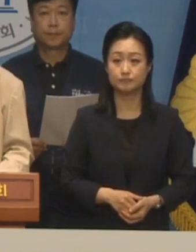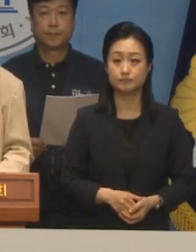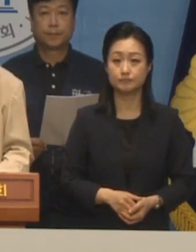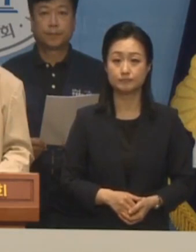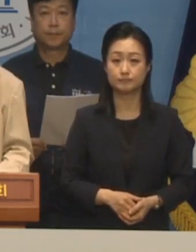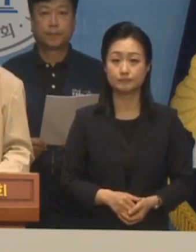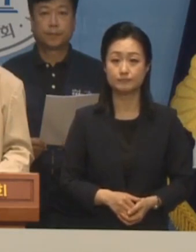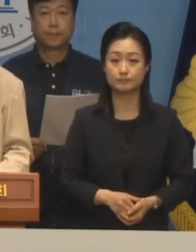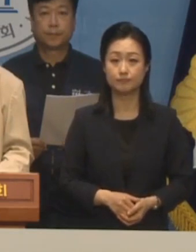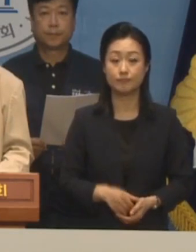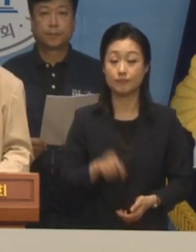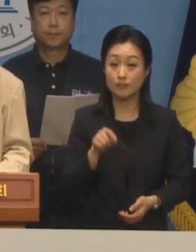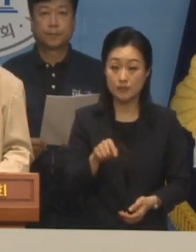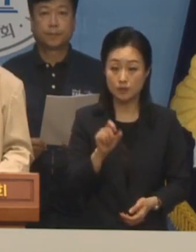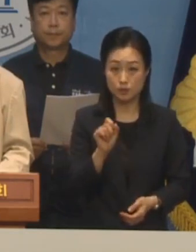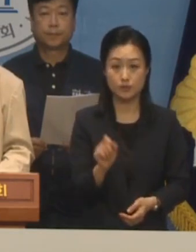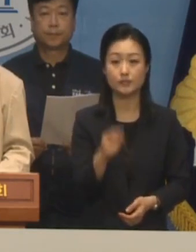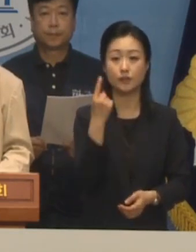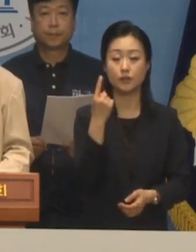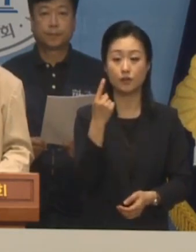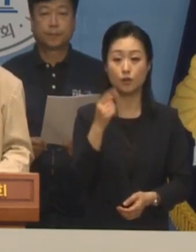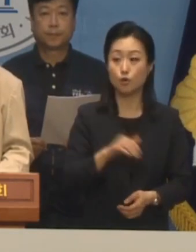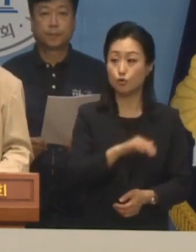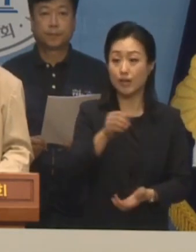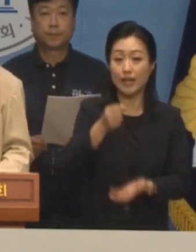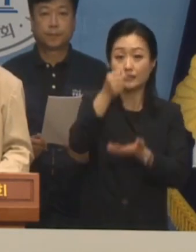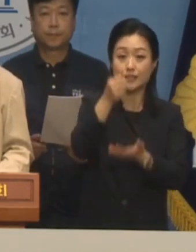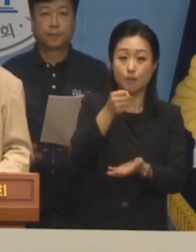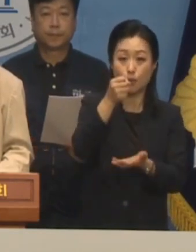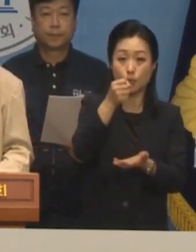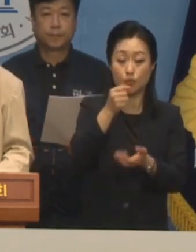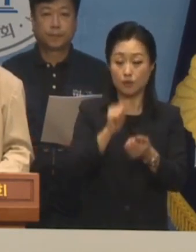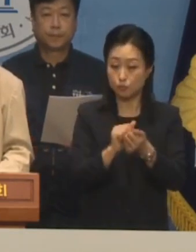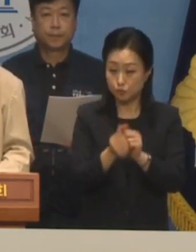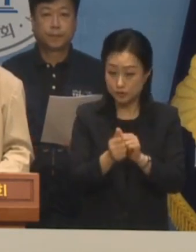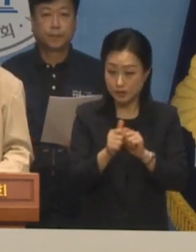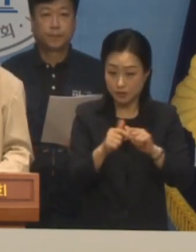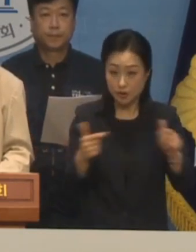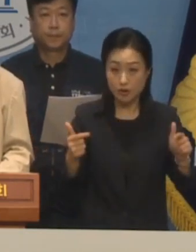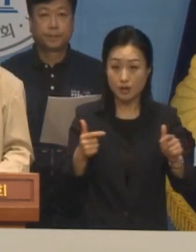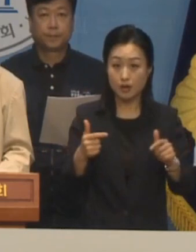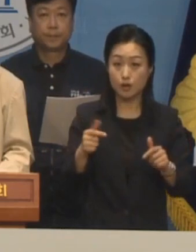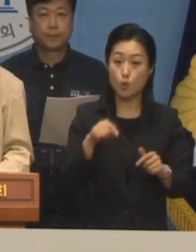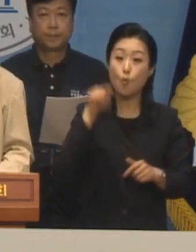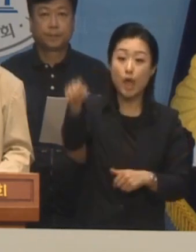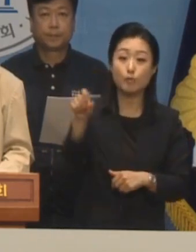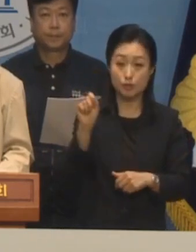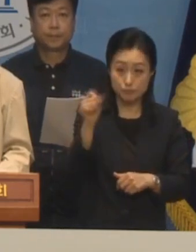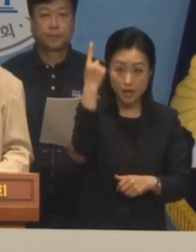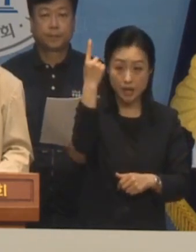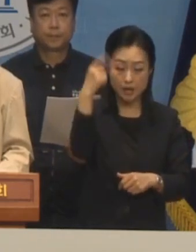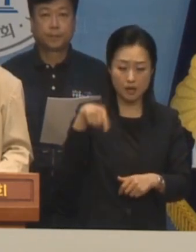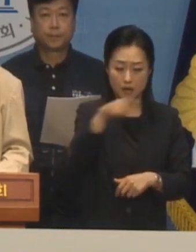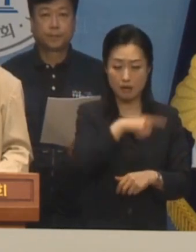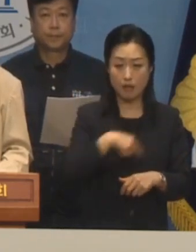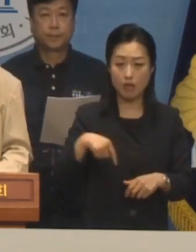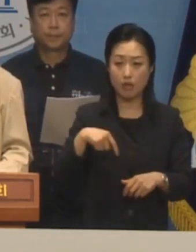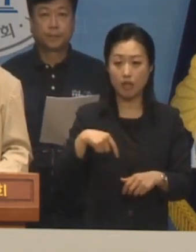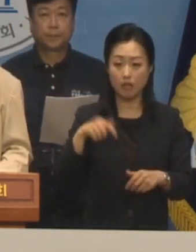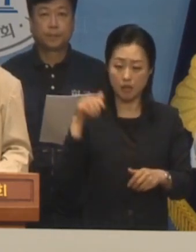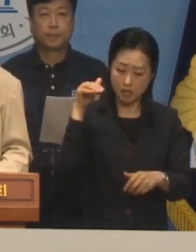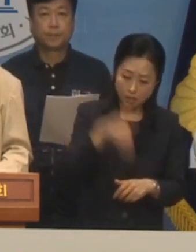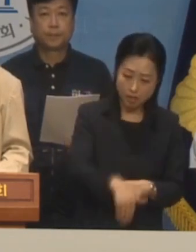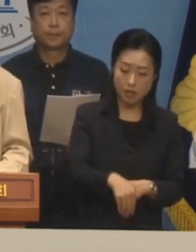얘기되고 있습니다. 이렇게 우리의 자본시장은 외부의 충격으로부터 대단히 취약한 구조를